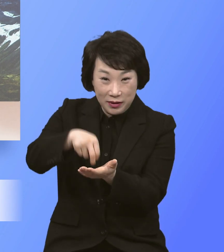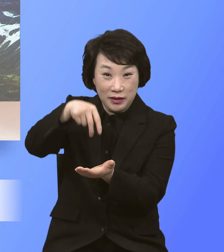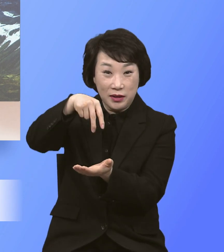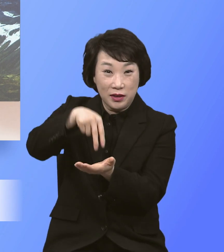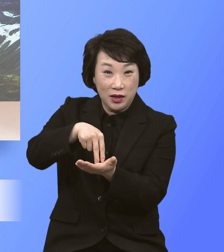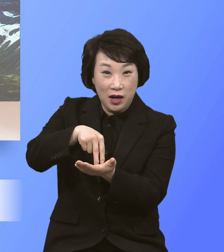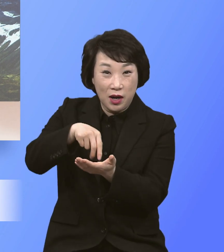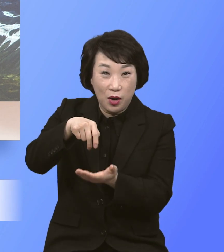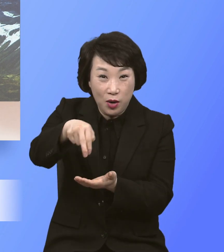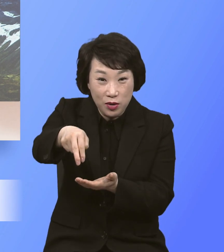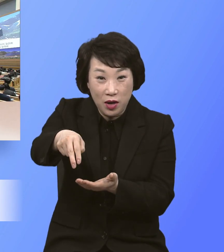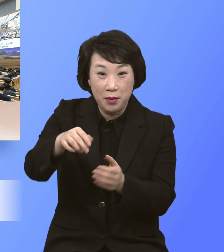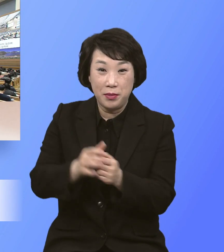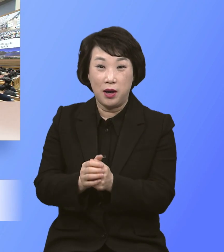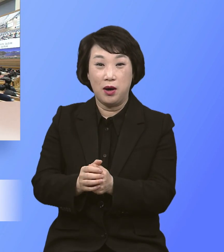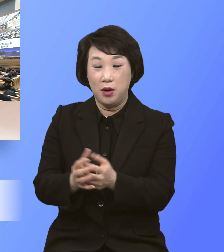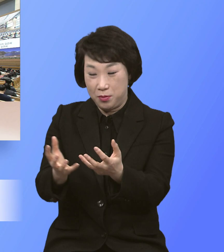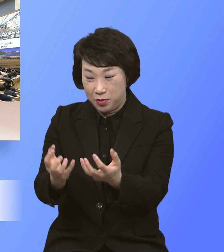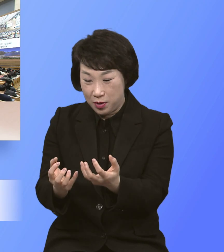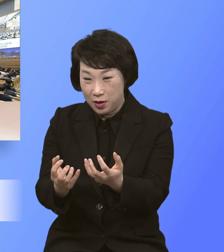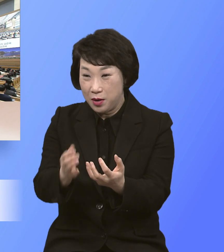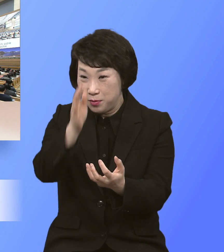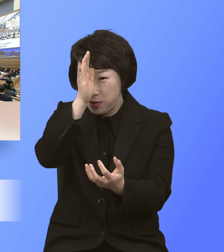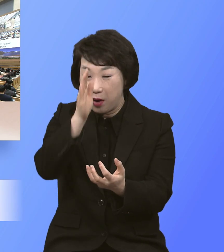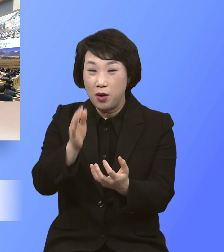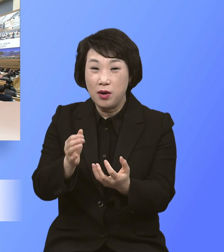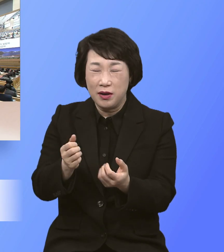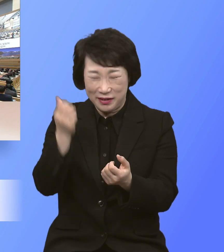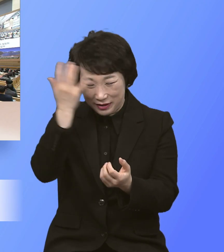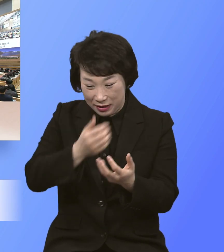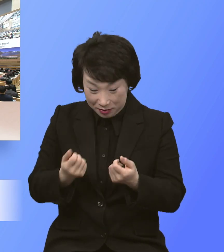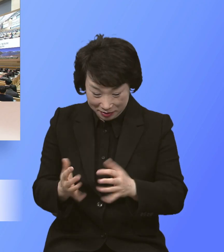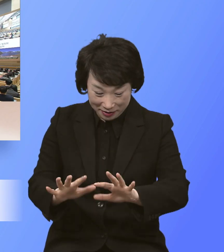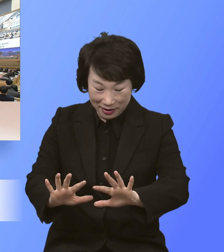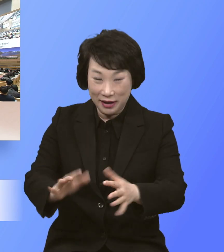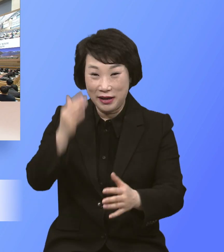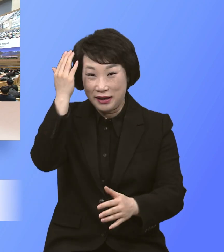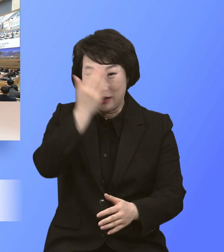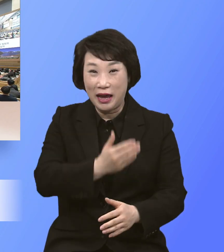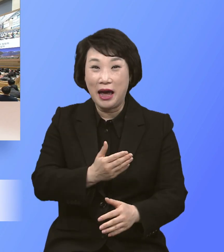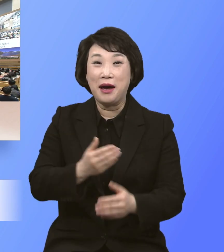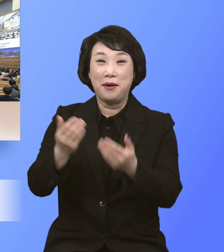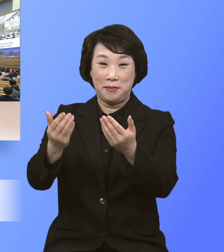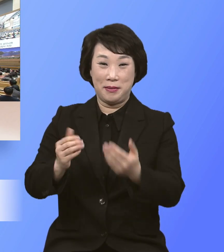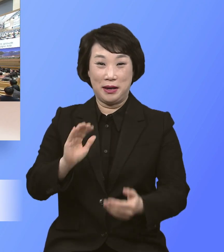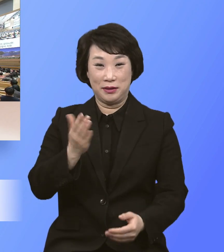안진뱅이가 걸으며 나병 환자가 깨끗함을 받으며